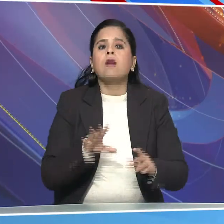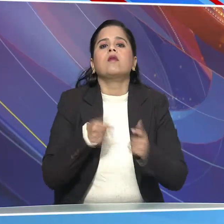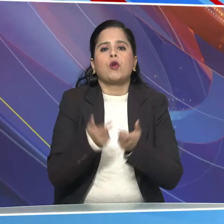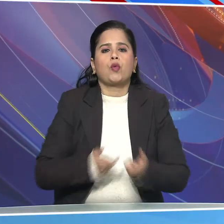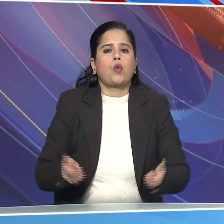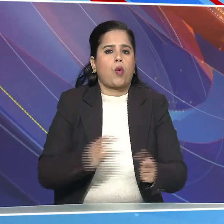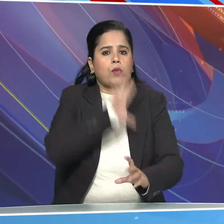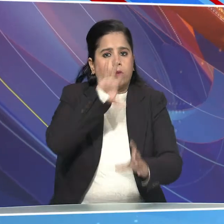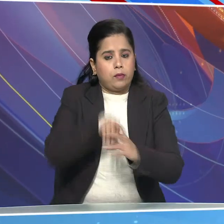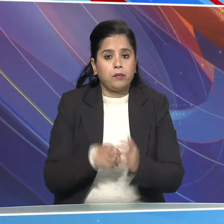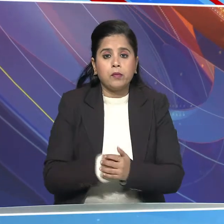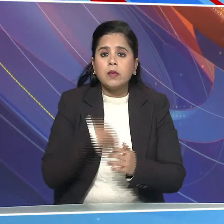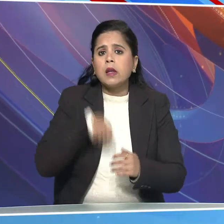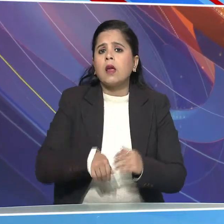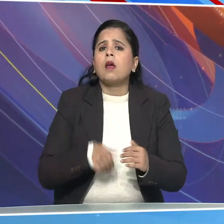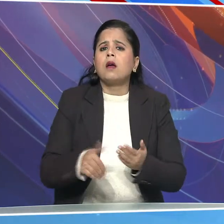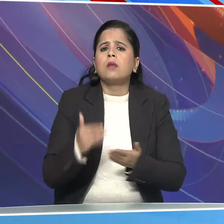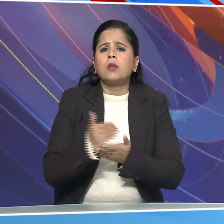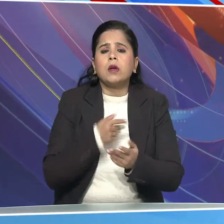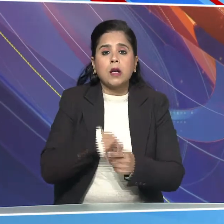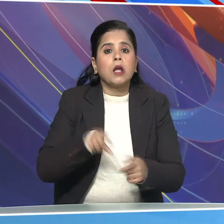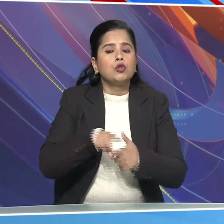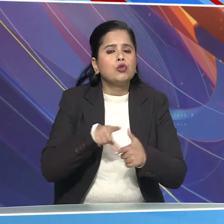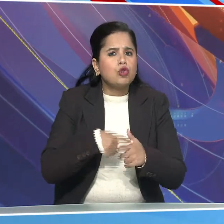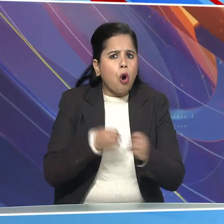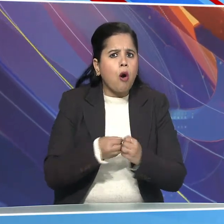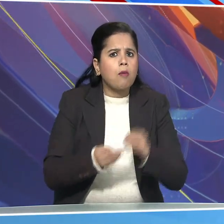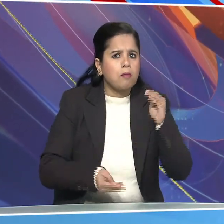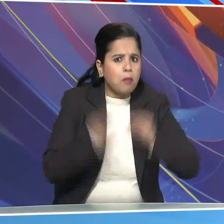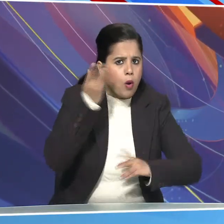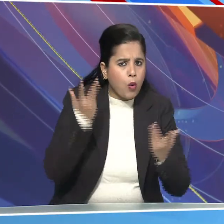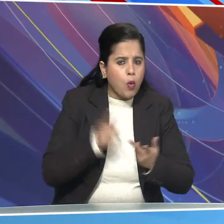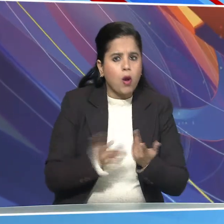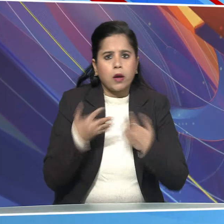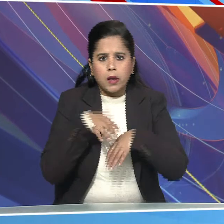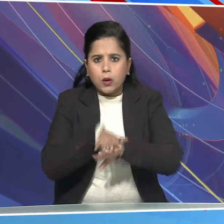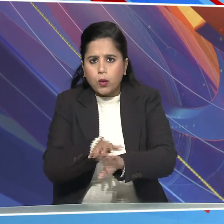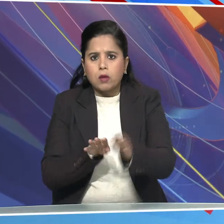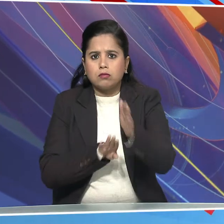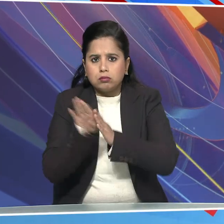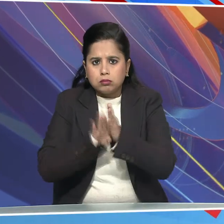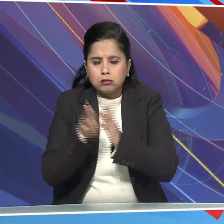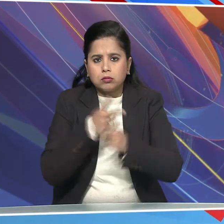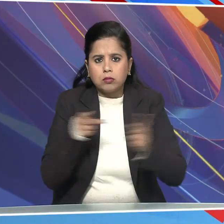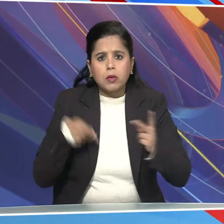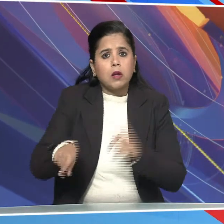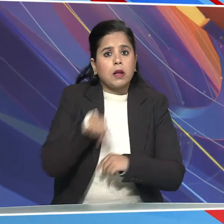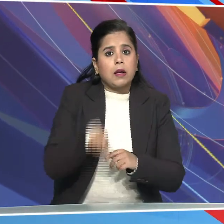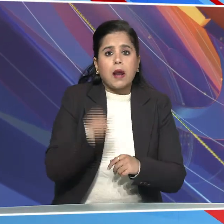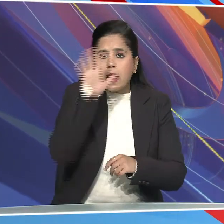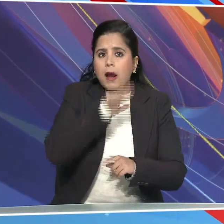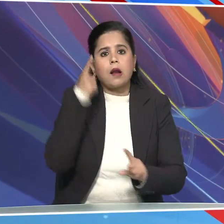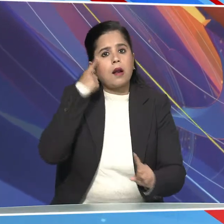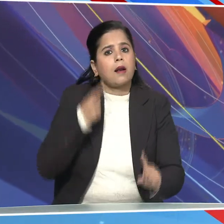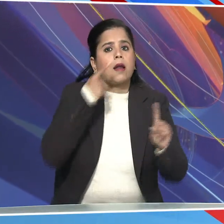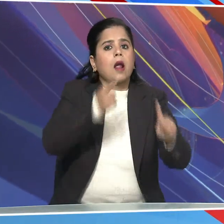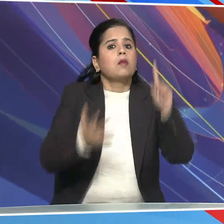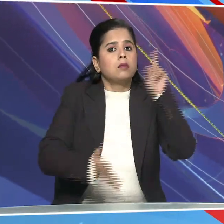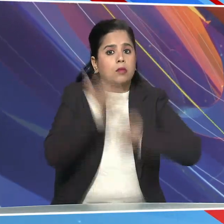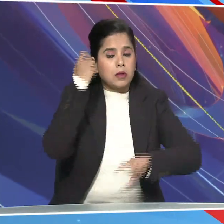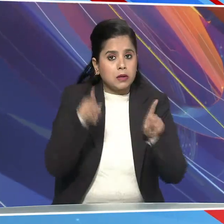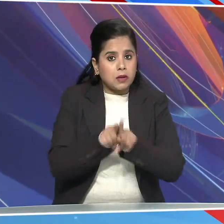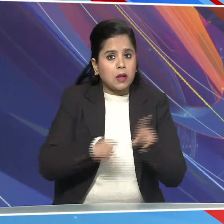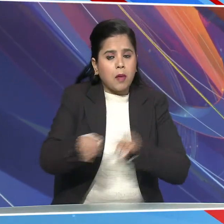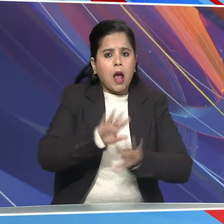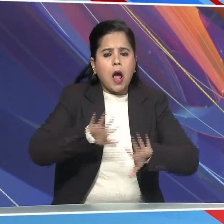हैं सम्मेलन rojgarjan और समावेशी विकास पर केंद्रीय विकसित भारत का लक्ष्य हासिल करने के लिए